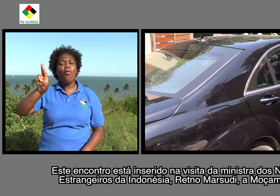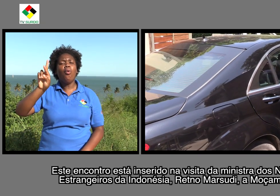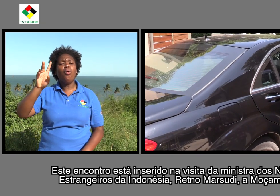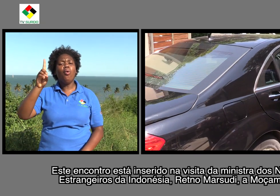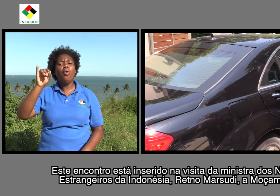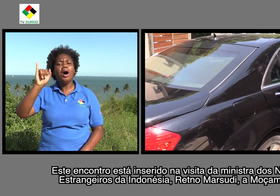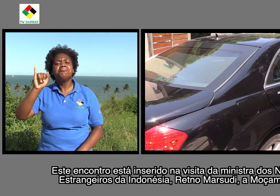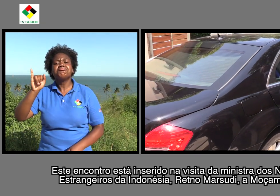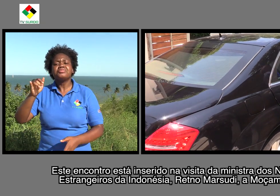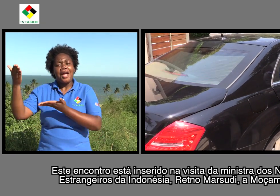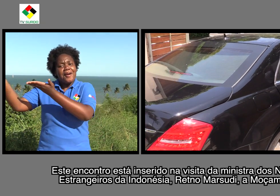Marsude, a Moçambique.